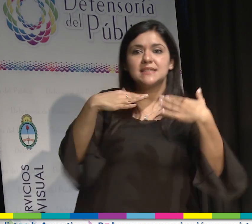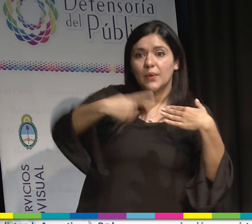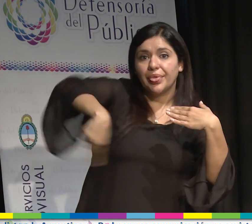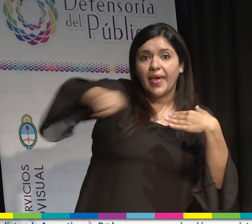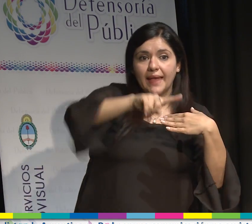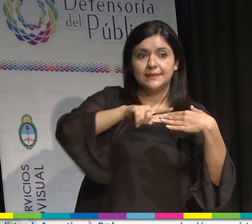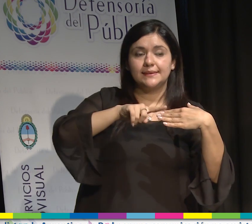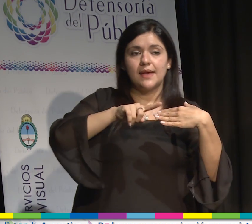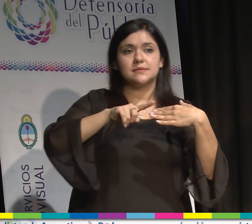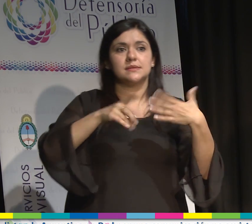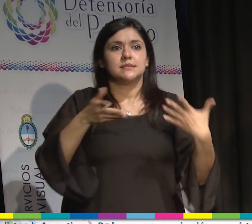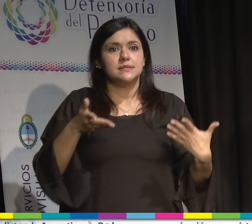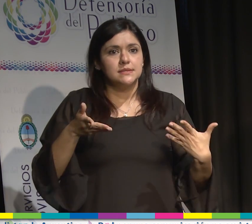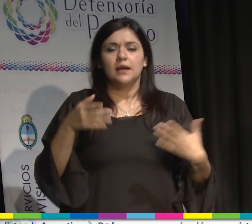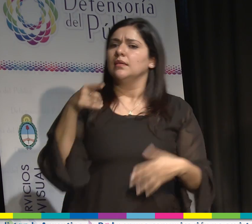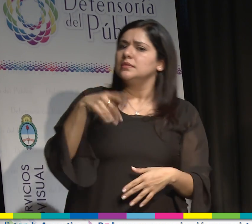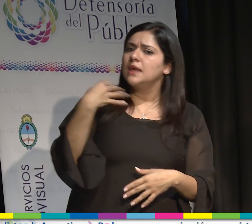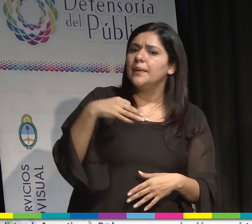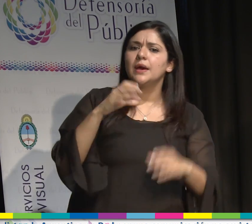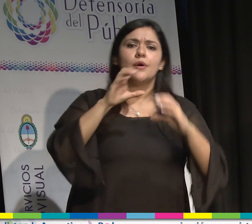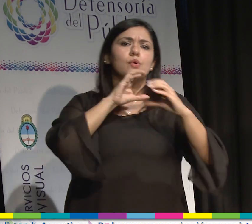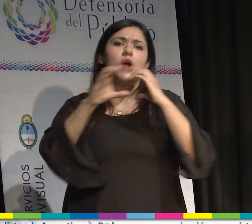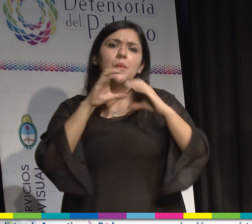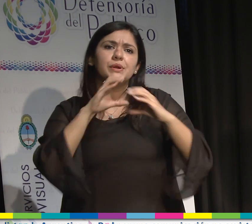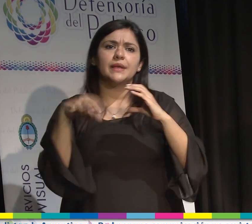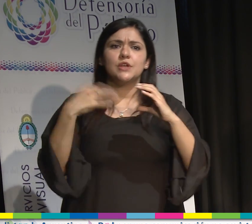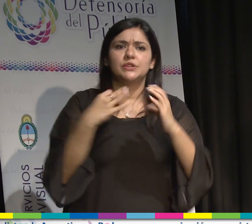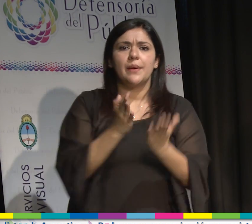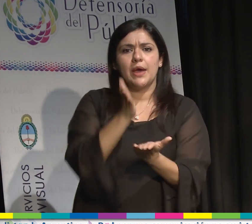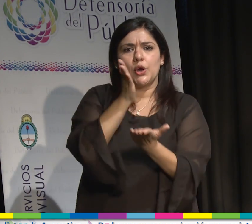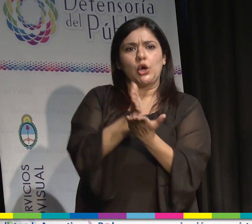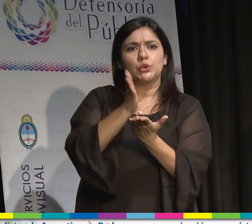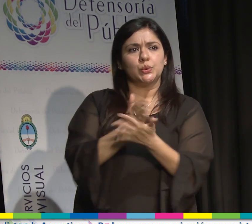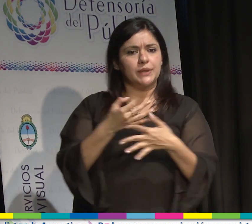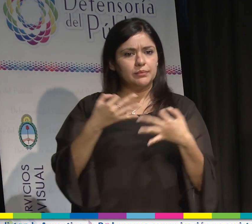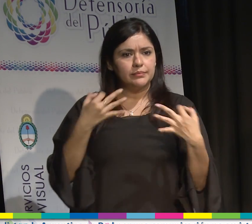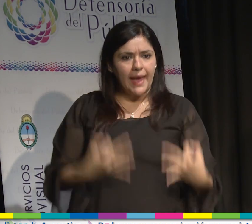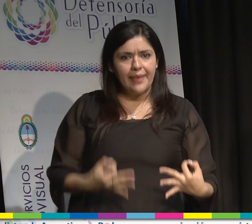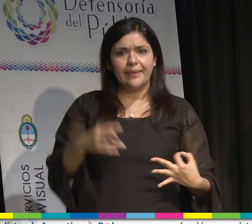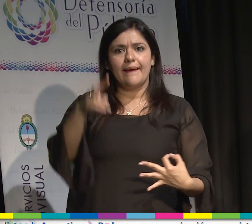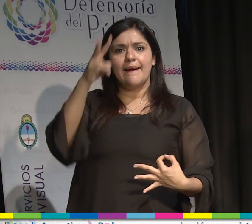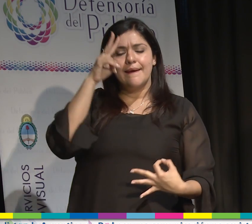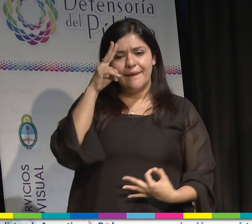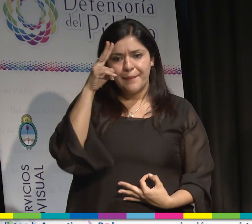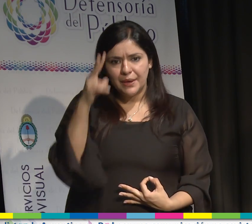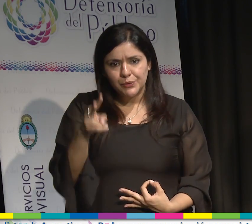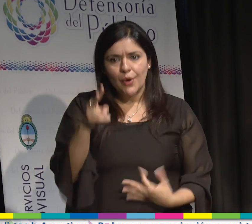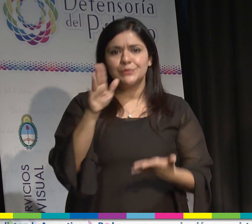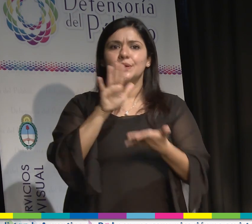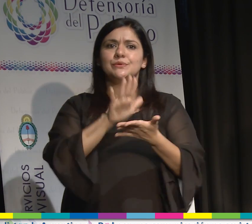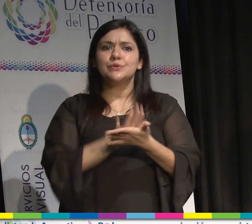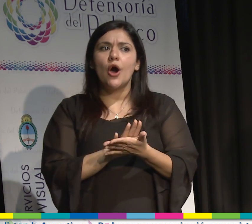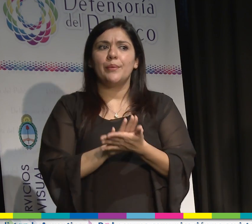que responda a conductas éticas respetuosas de los estándares